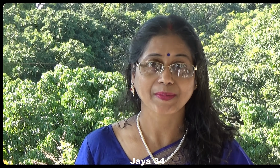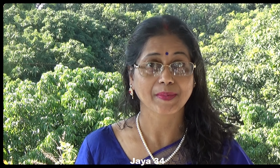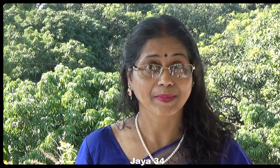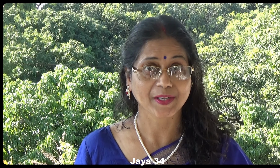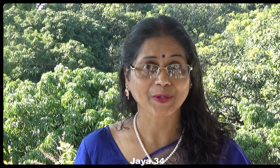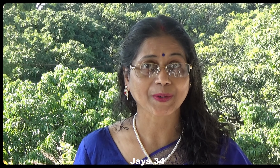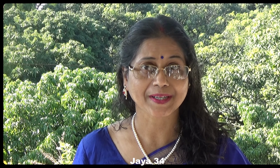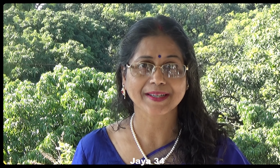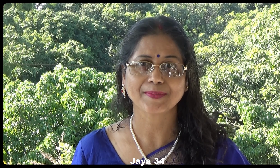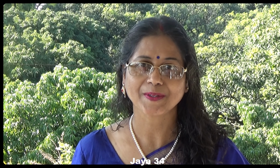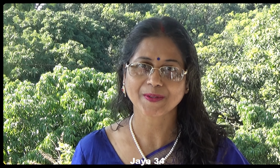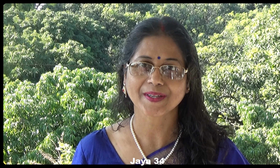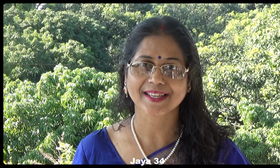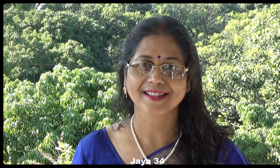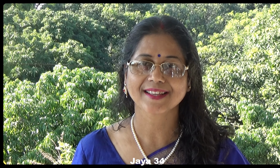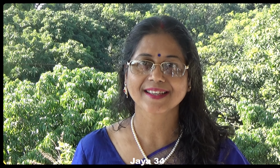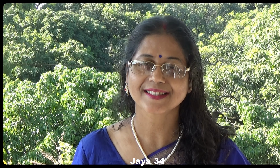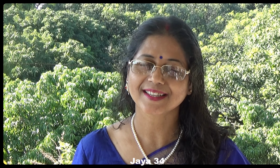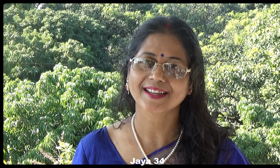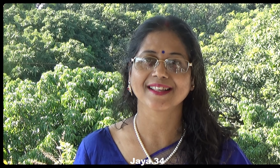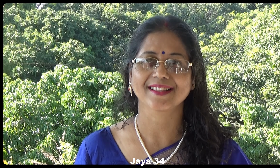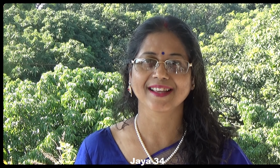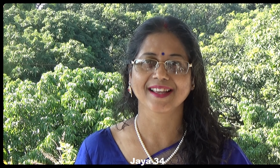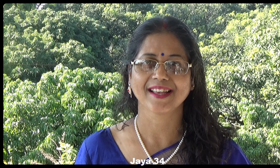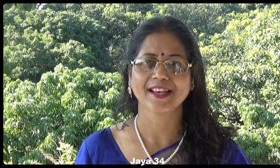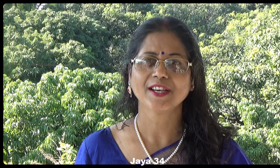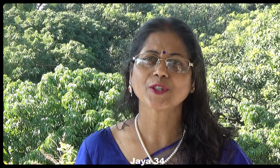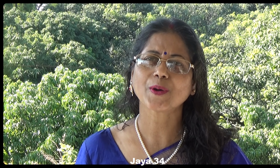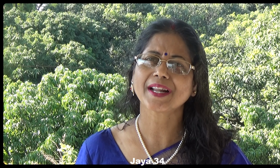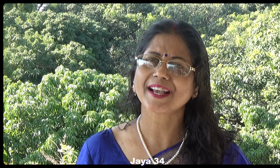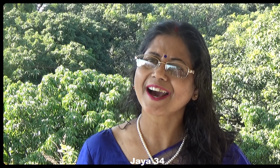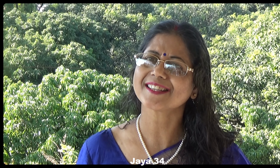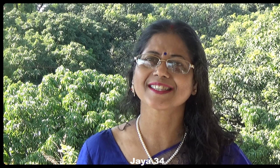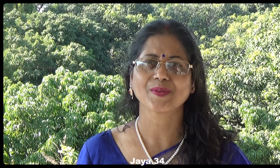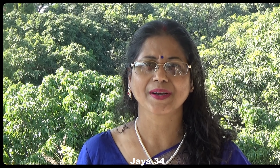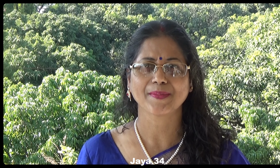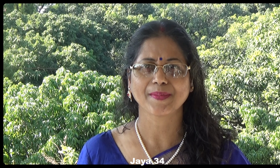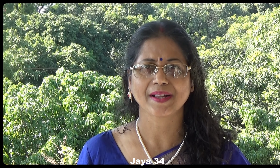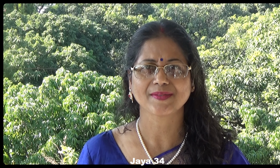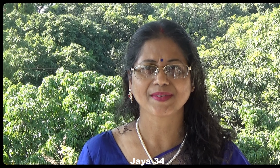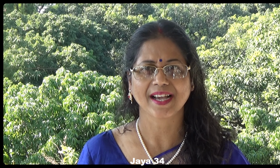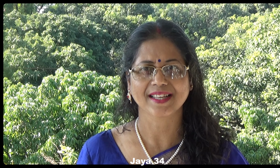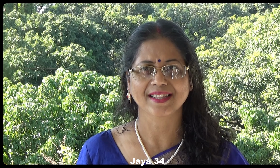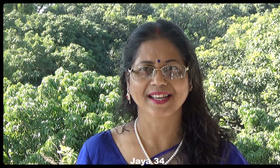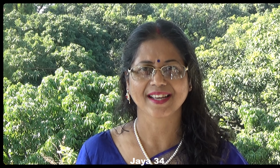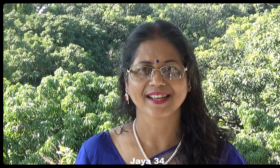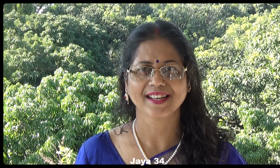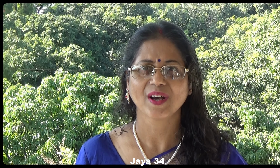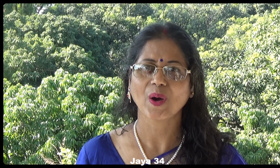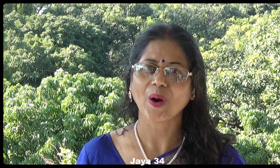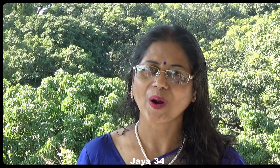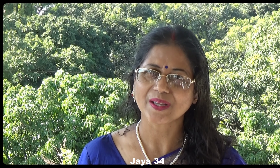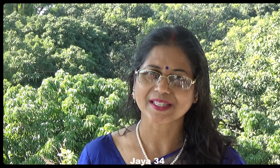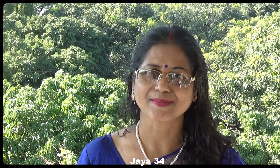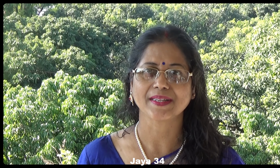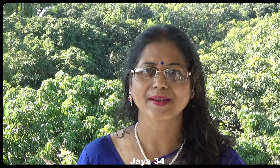अपने बच्चों को अपने दोस्तों के साथ मस्ती करते देखते हैं, तो अनायास ही हमें अपना बचपन भी याद आता है। और बचपन की